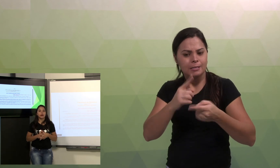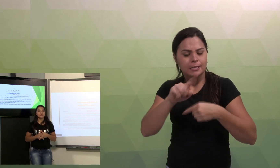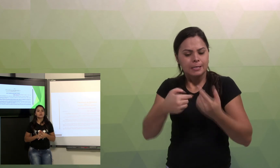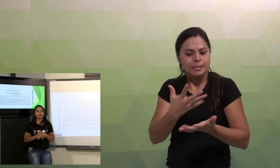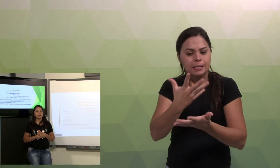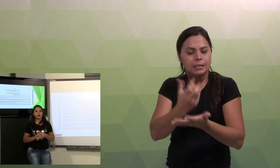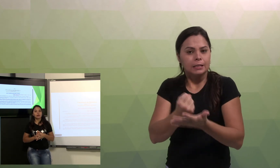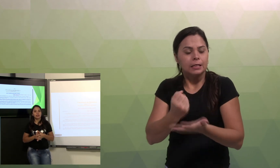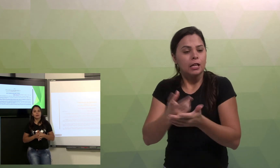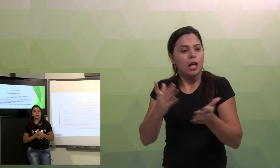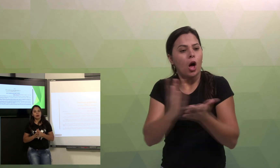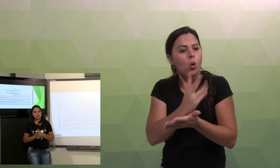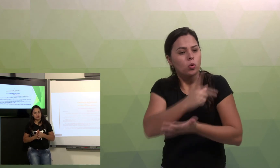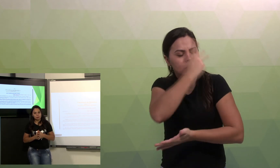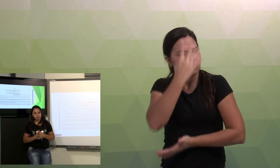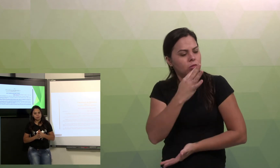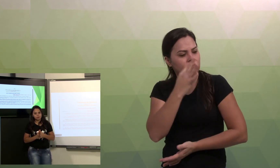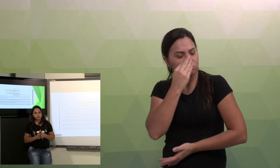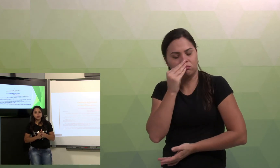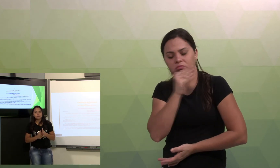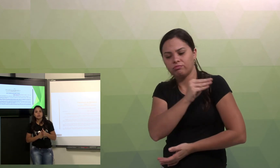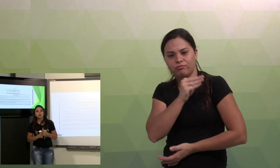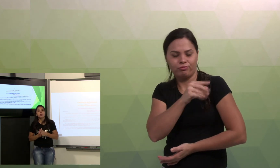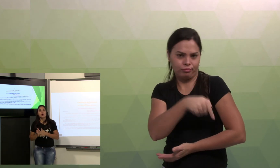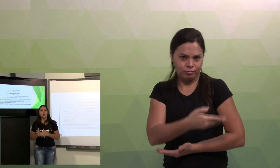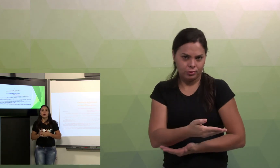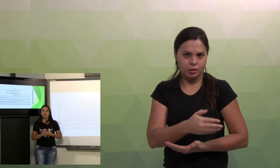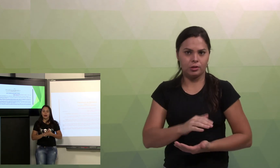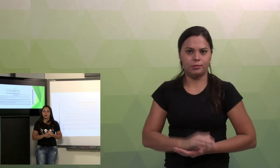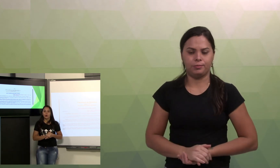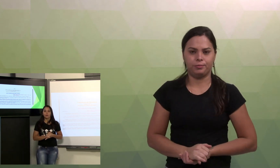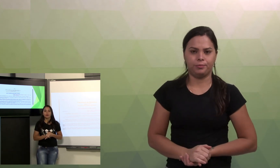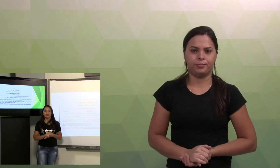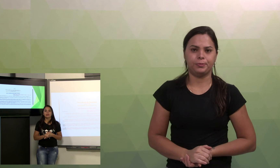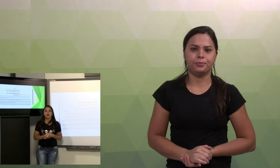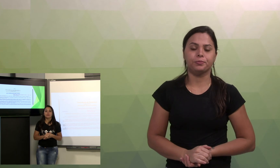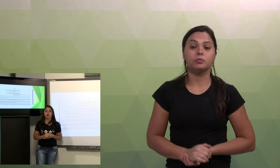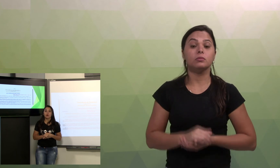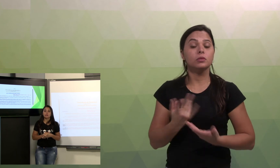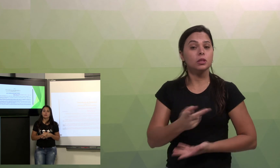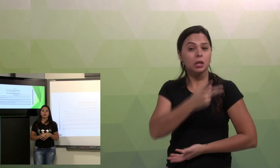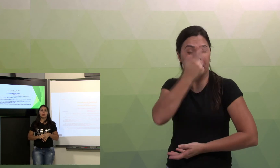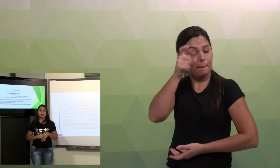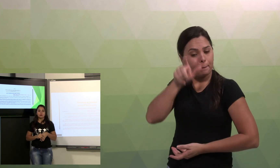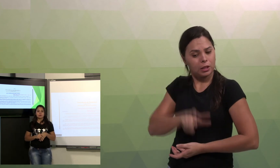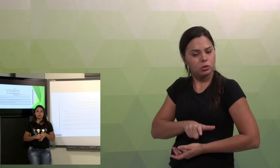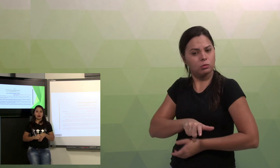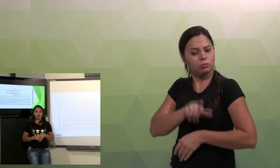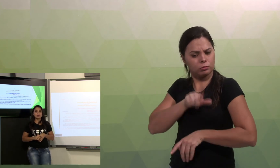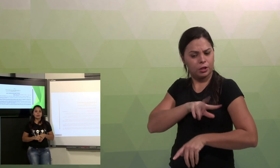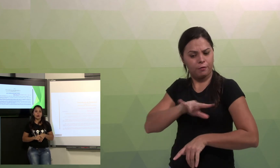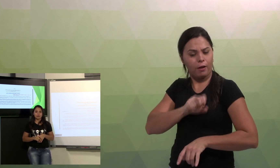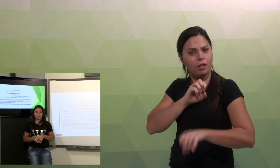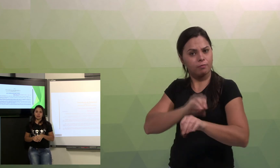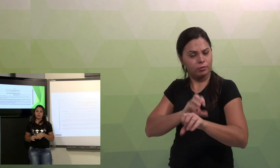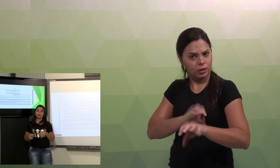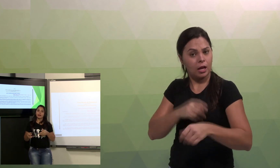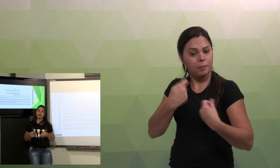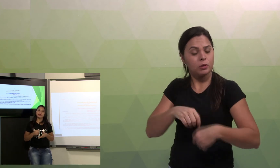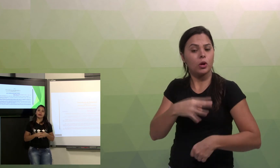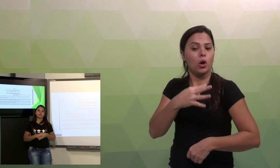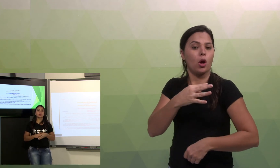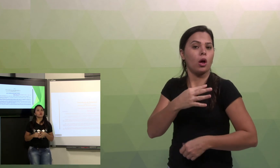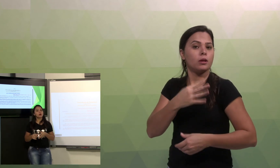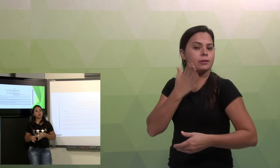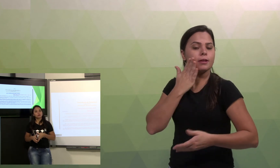sendo ignoradas pela maioria da população. O educador, ele deve ter o conhecimento da língua de sinais, pois assim